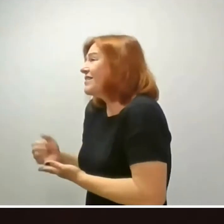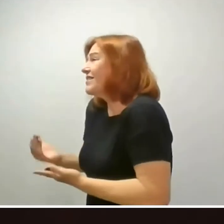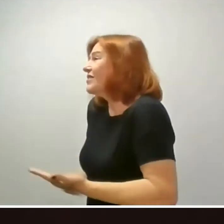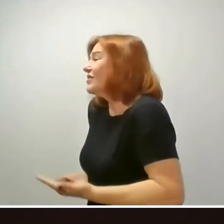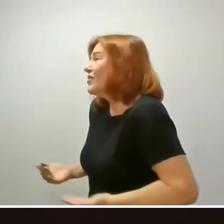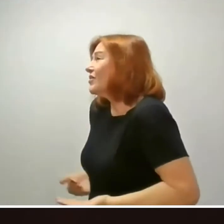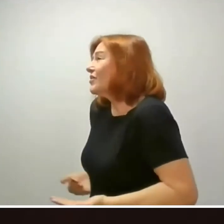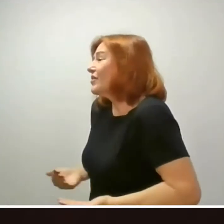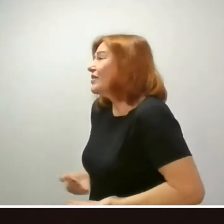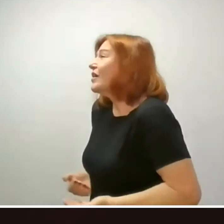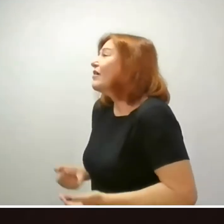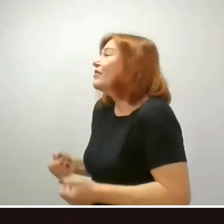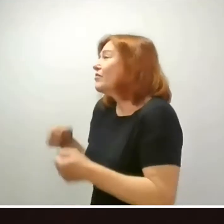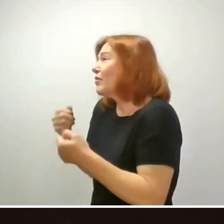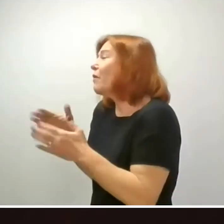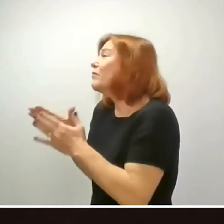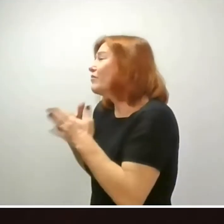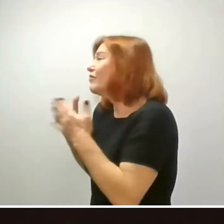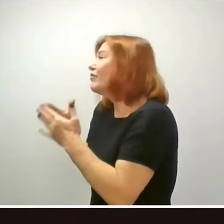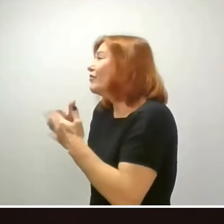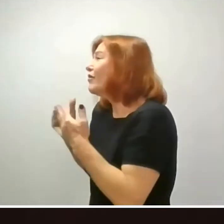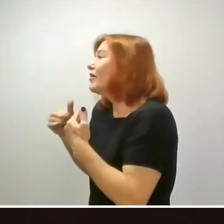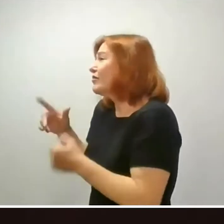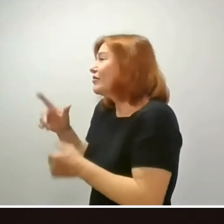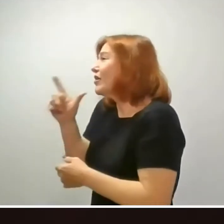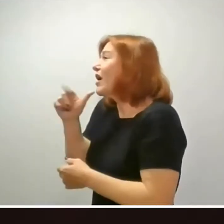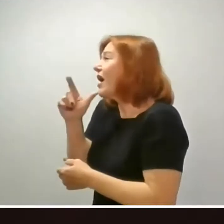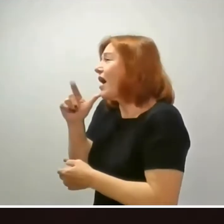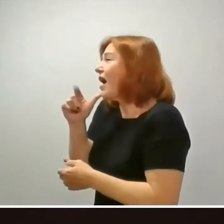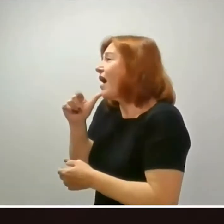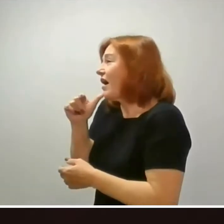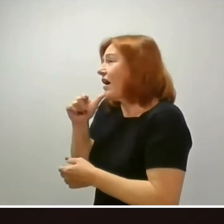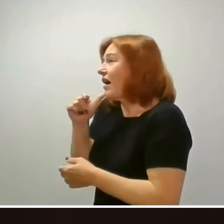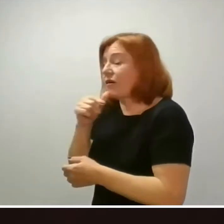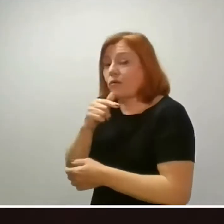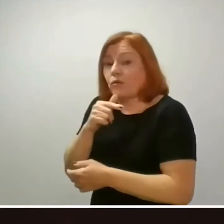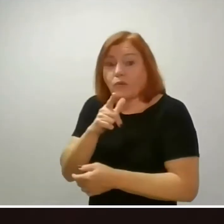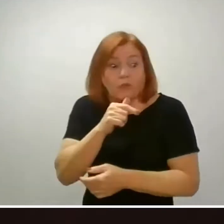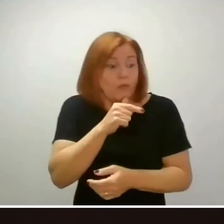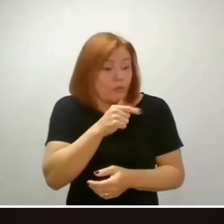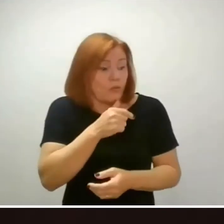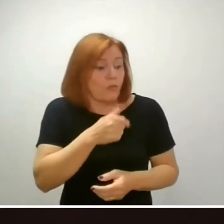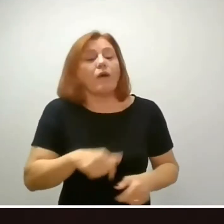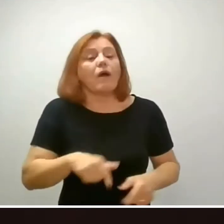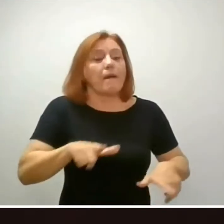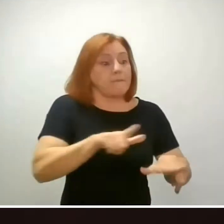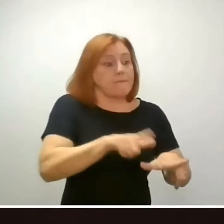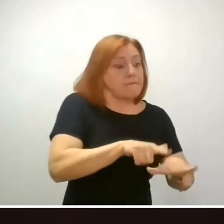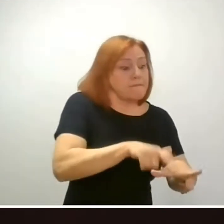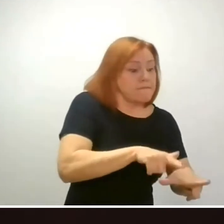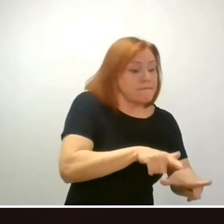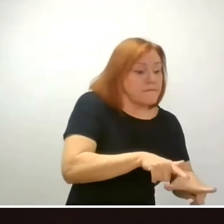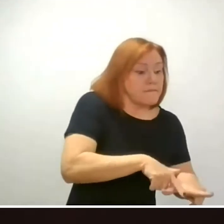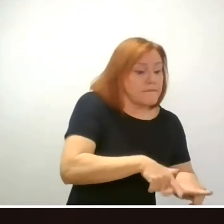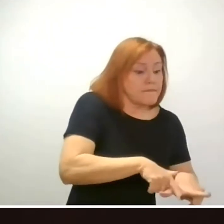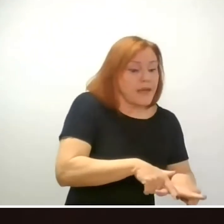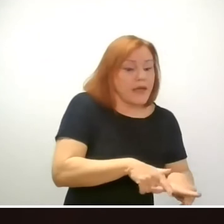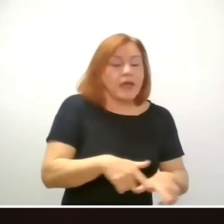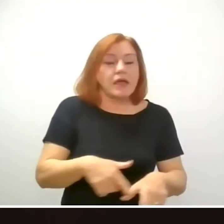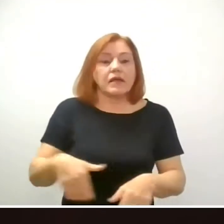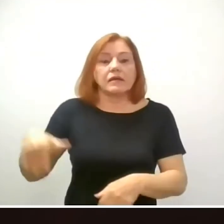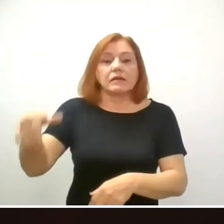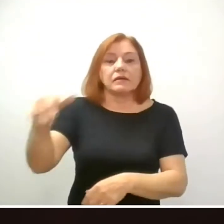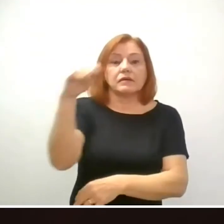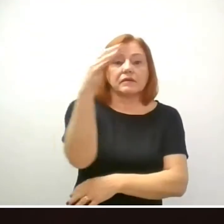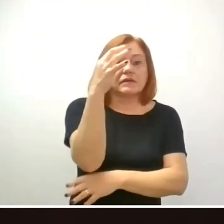Traga-se um pouco de água, lavai os pés, né? E repousai debaixo desta árvore. Trarei um